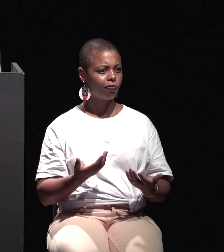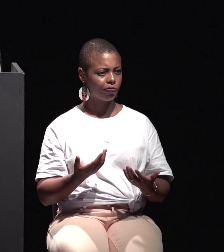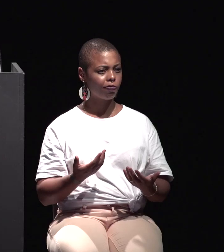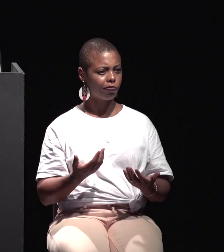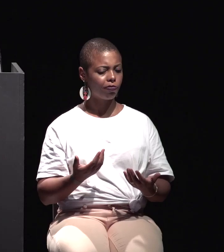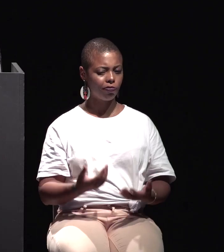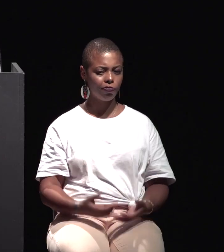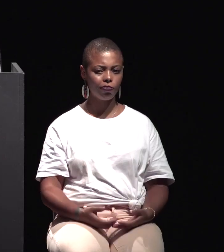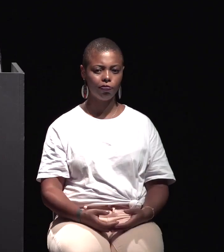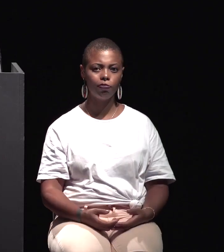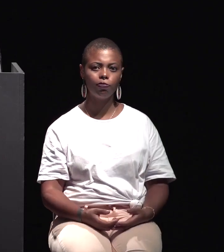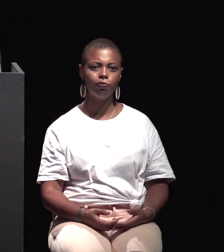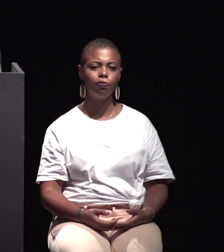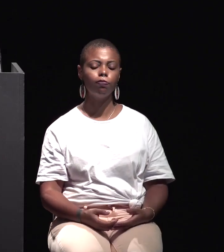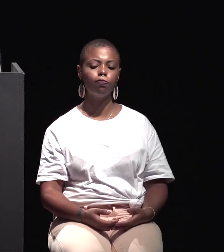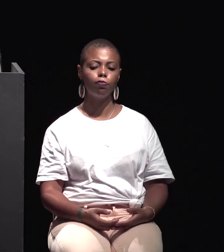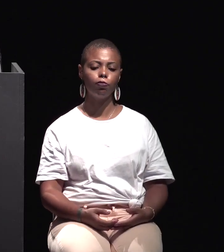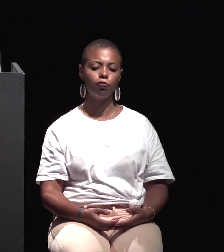pergunta.